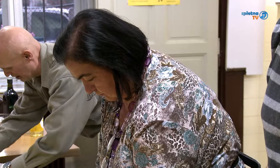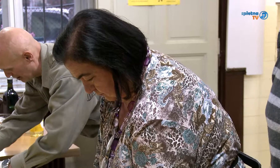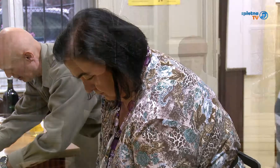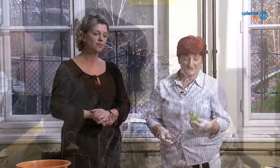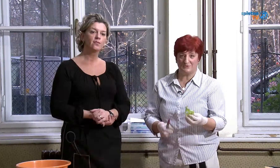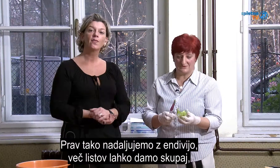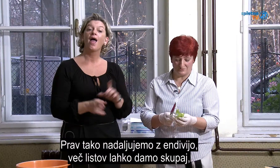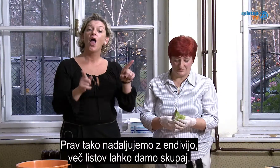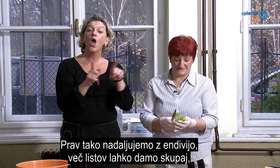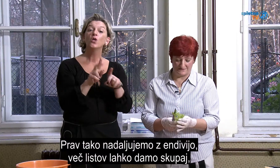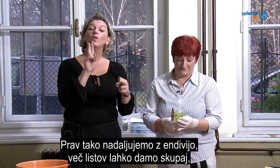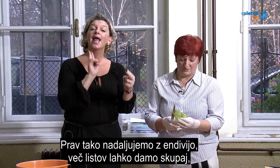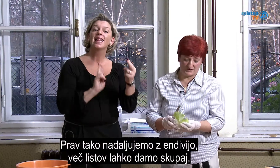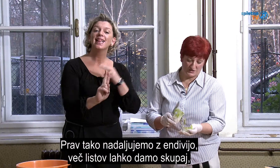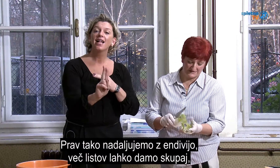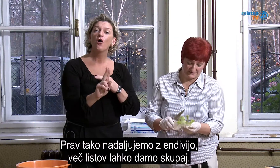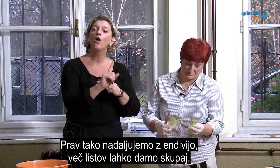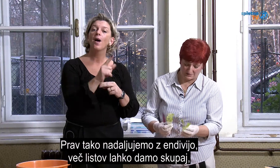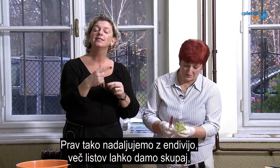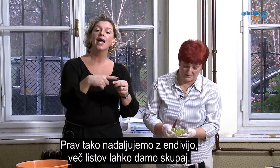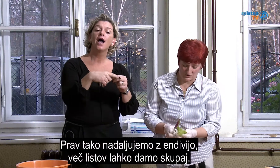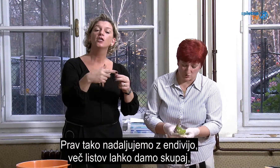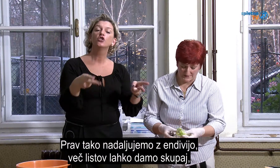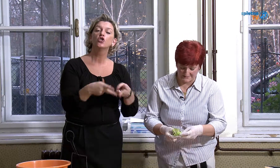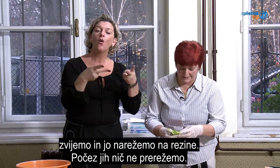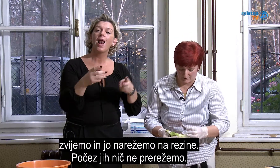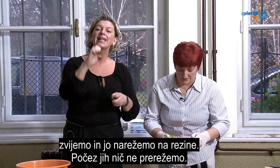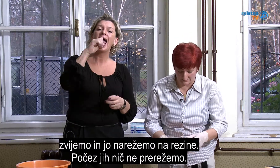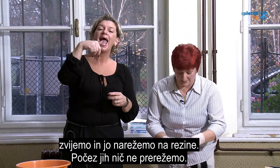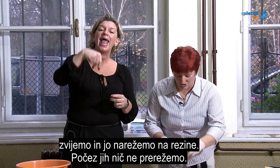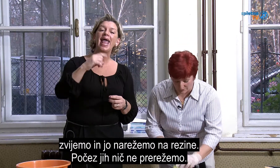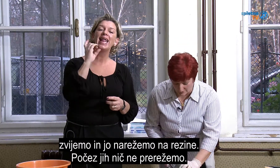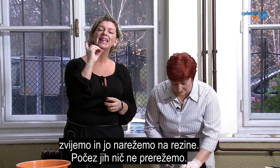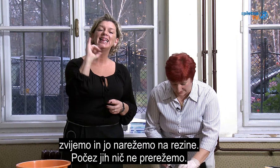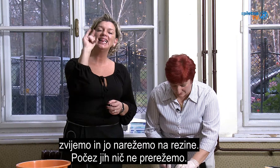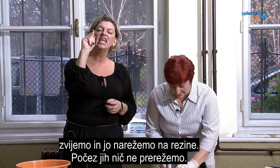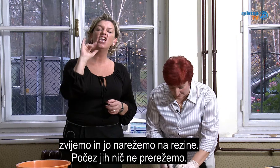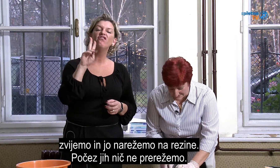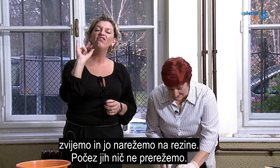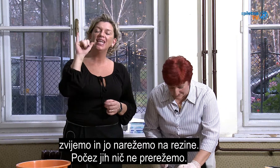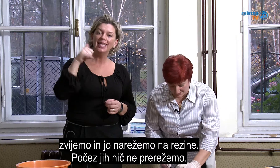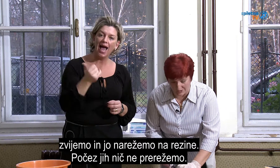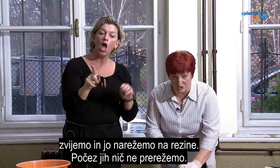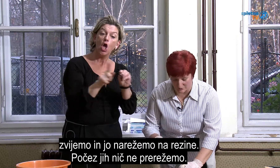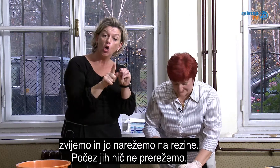Prav tako nadaljujemo z endivijo, več listov lahko damo skupaj, zvijemo in režemo na rezance. Nič vmes ne